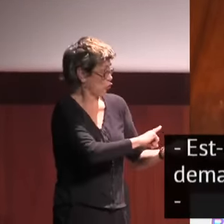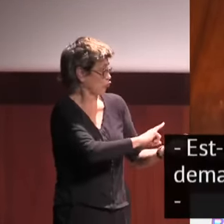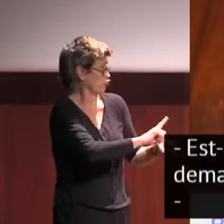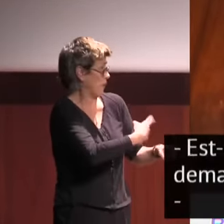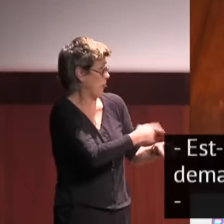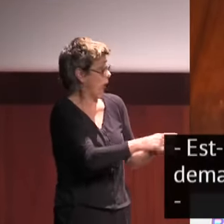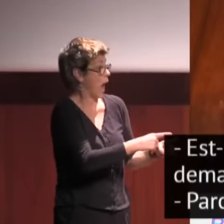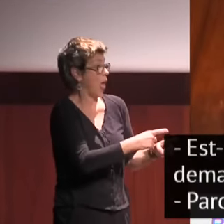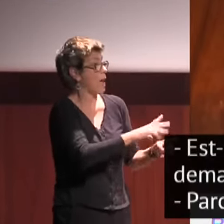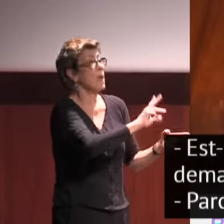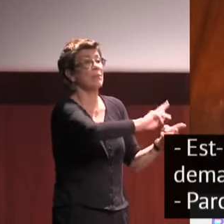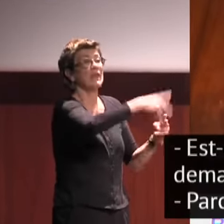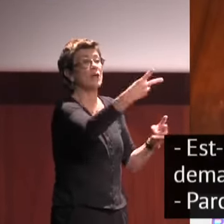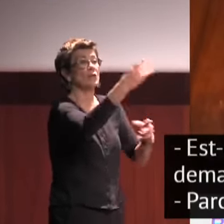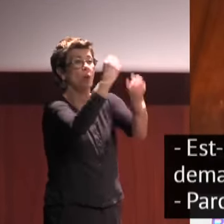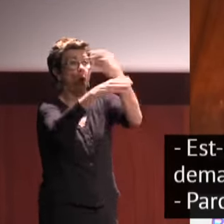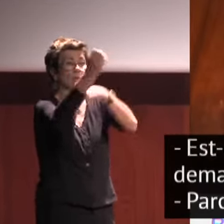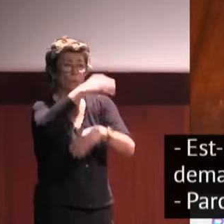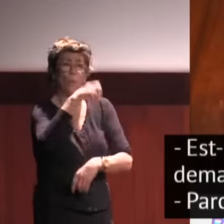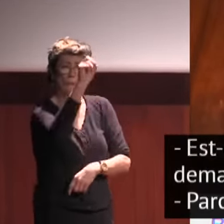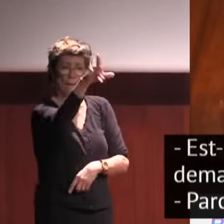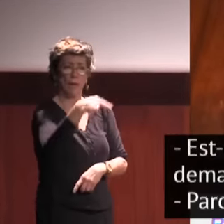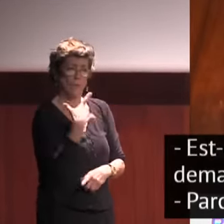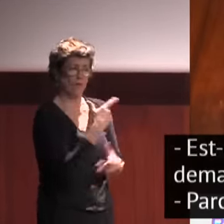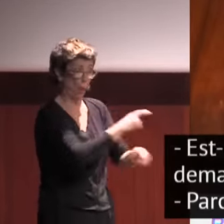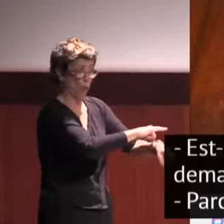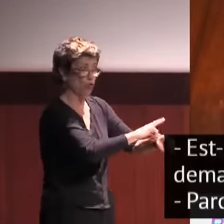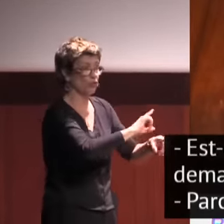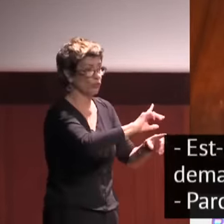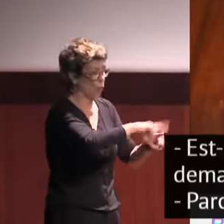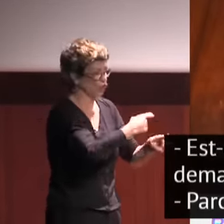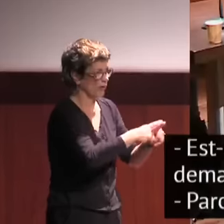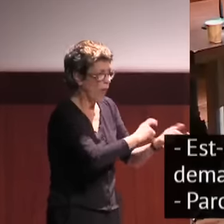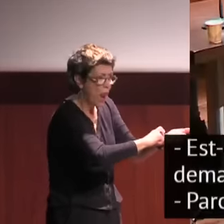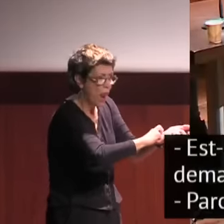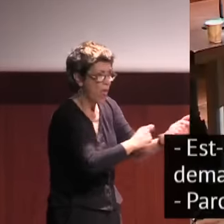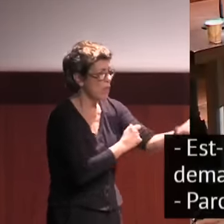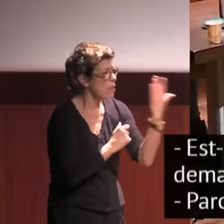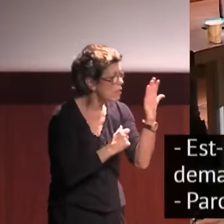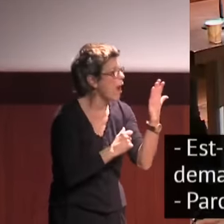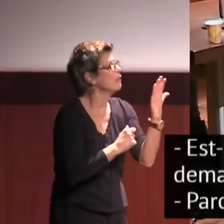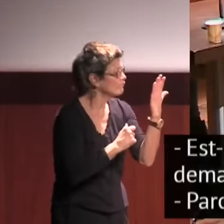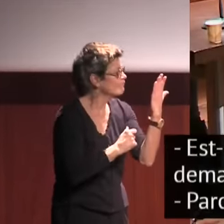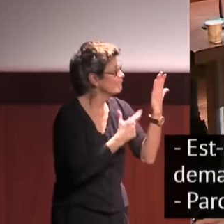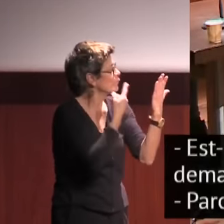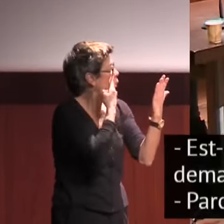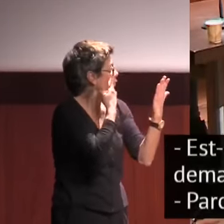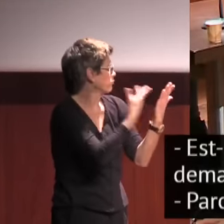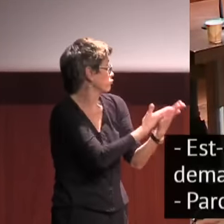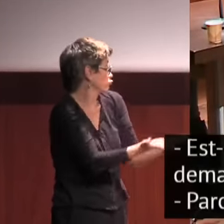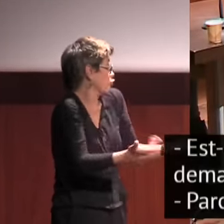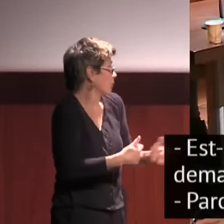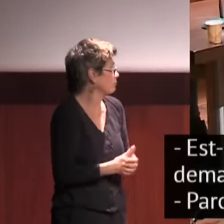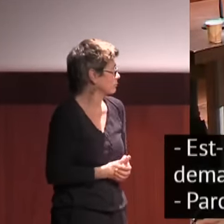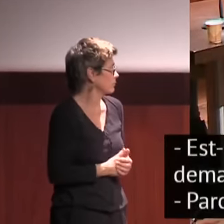Enfin, voilà. Alors, je vais maintenant